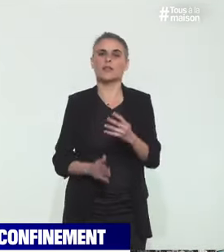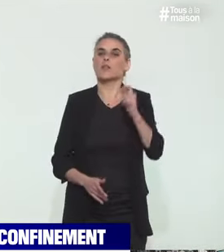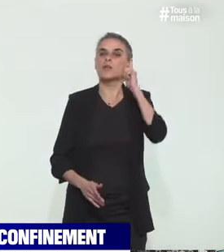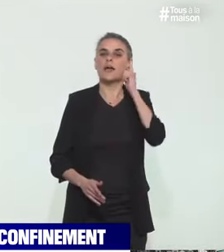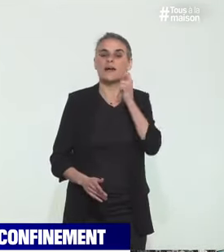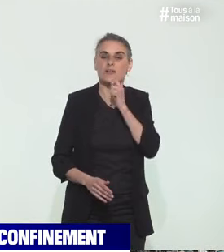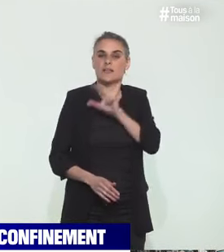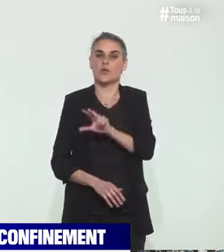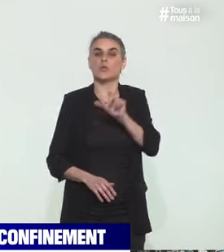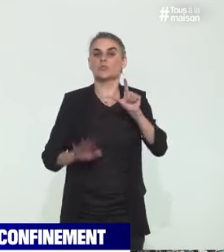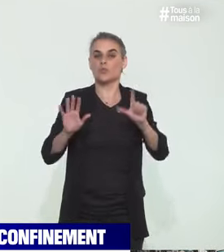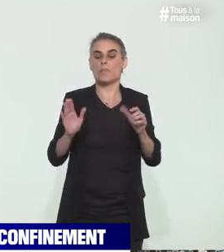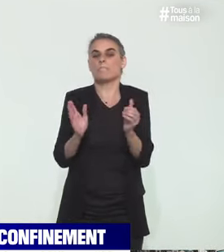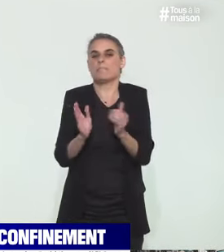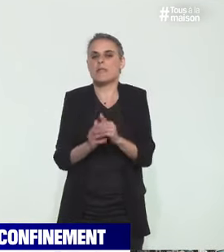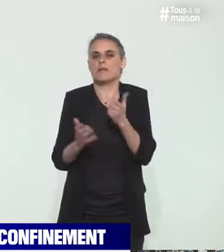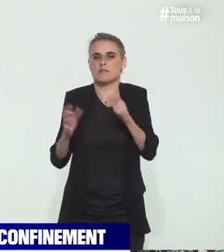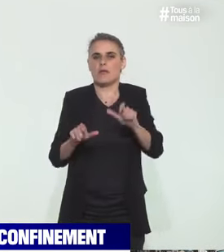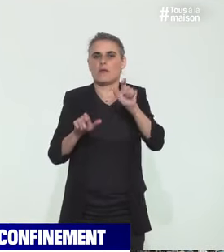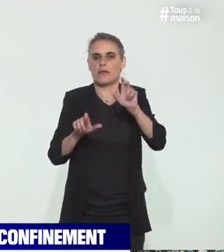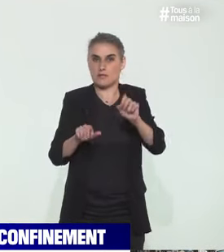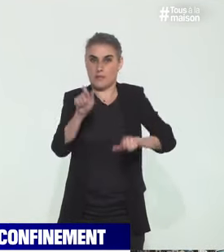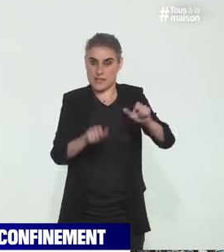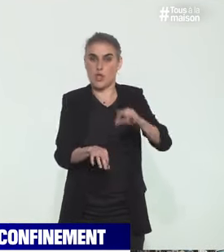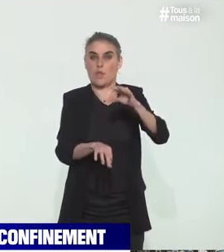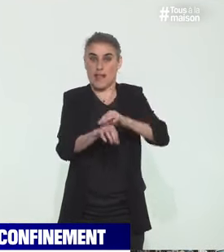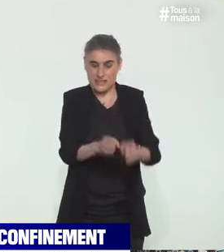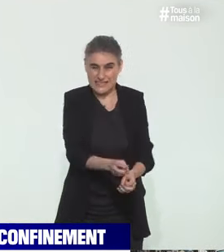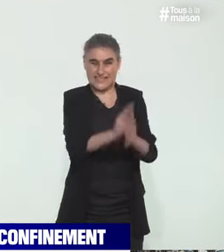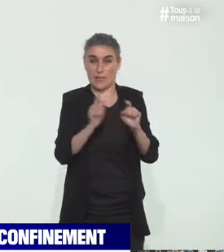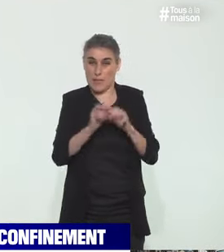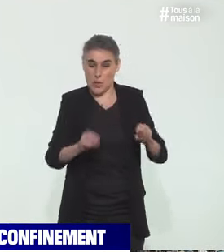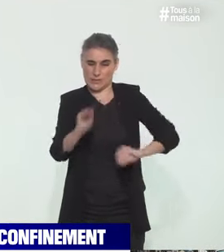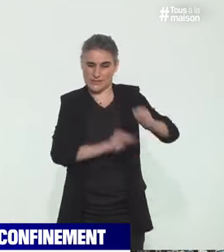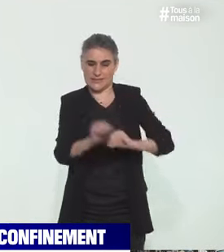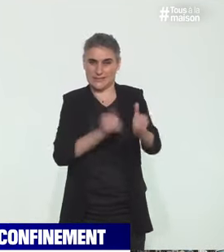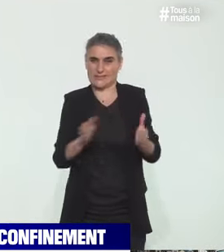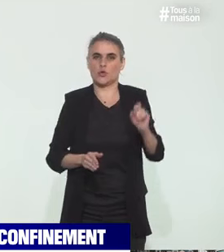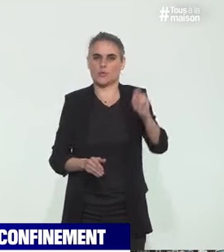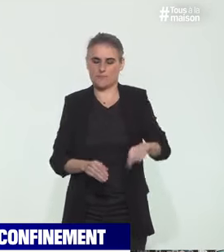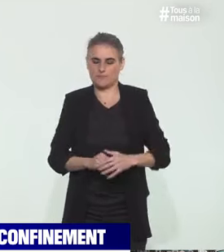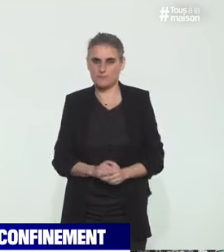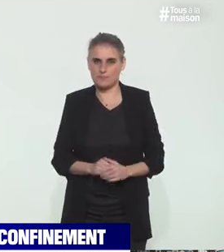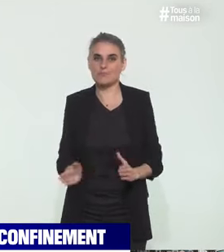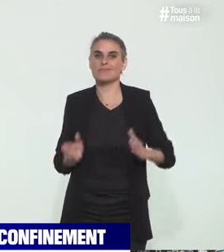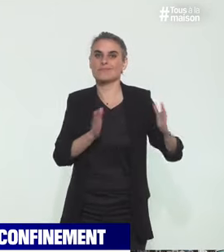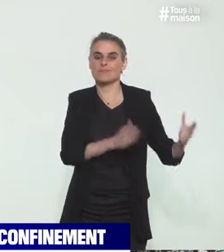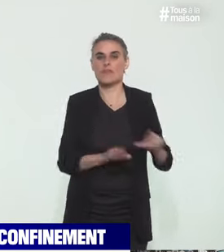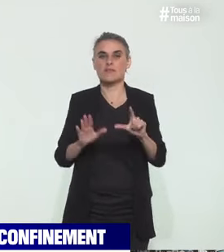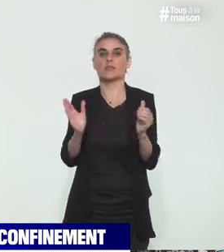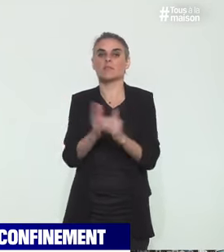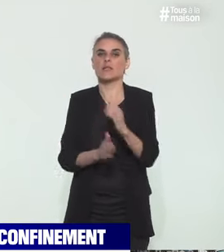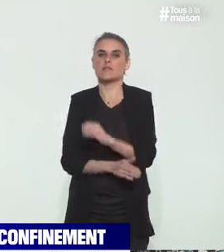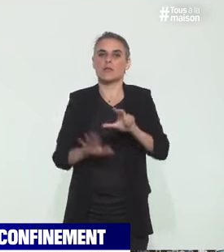malades atteints de Covid-19 et hospitalisés en même temps. 7 183